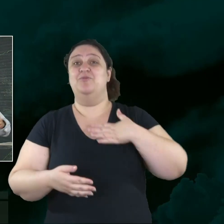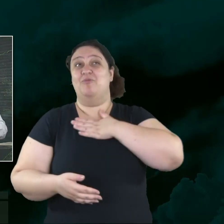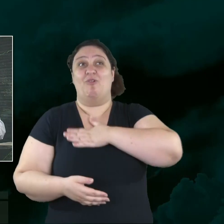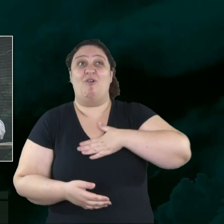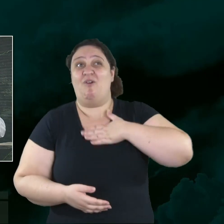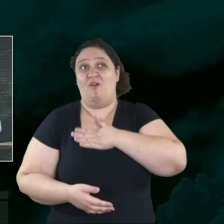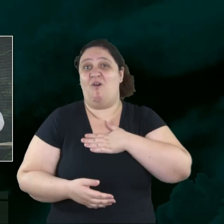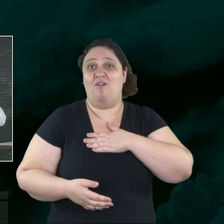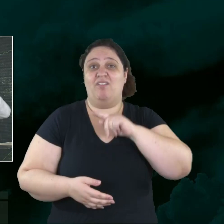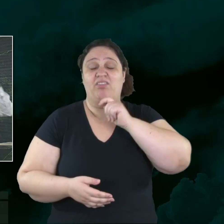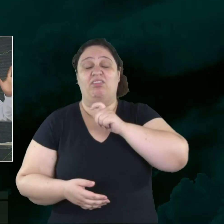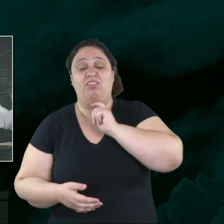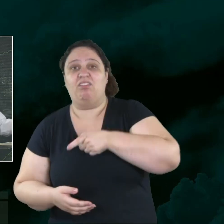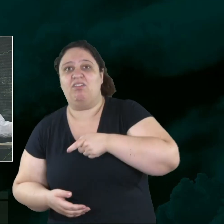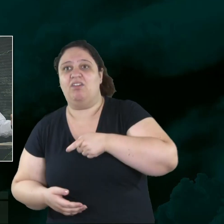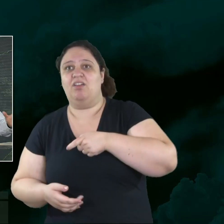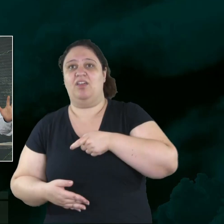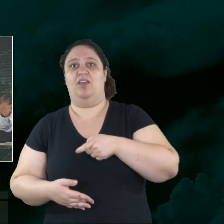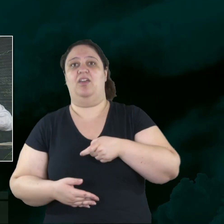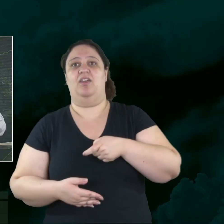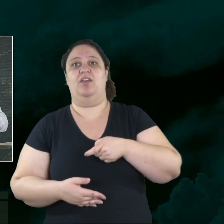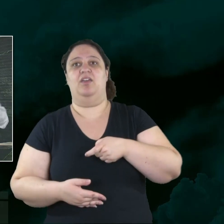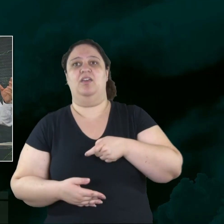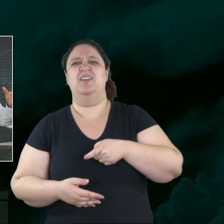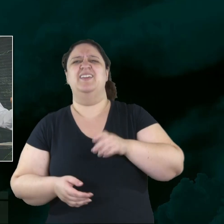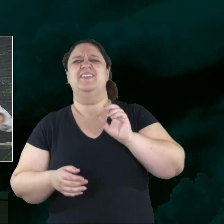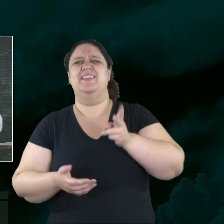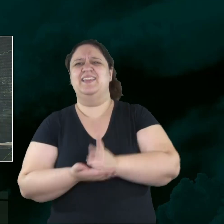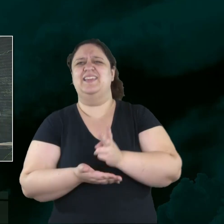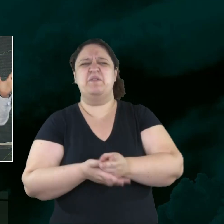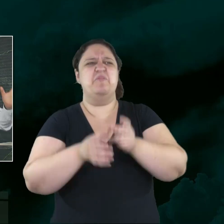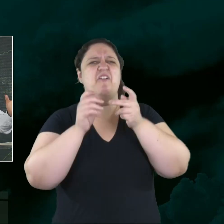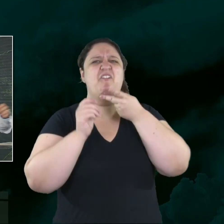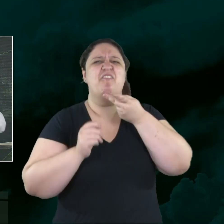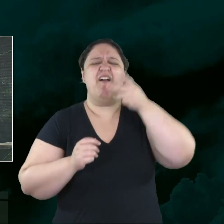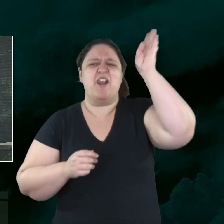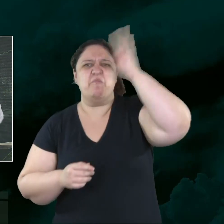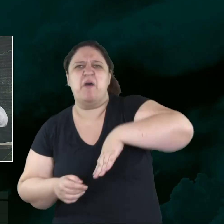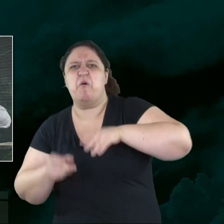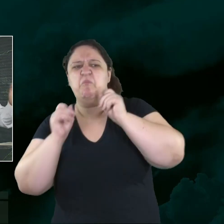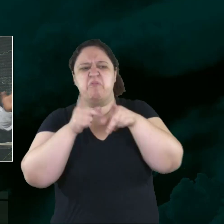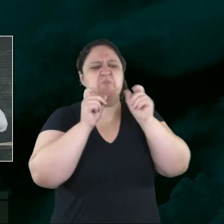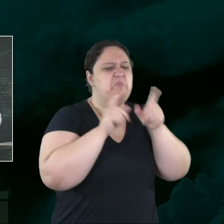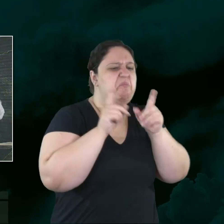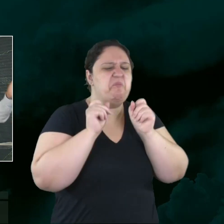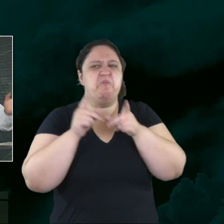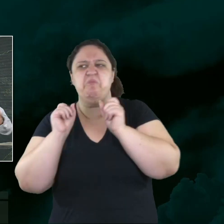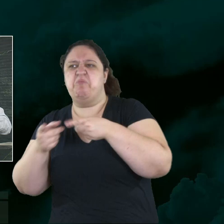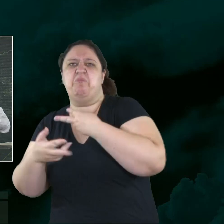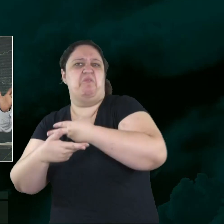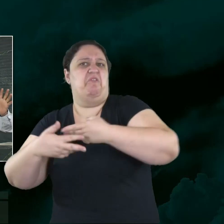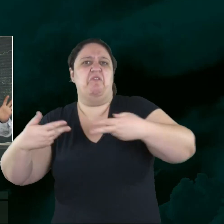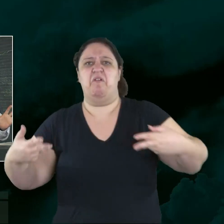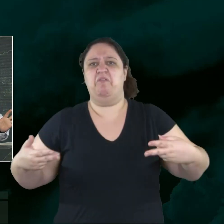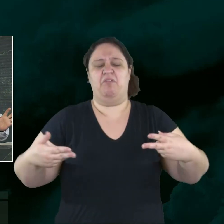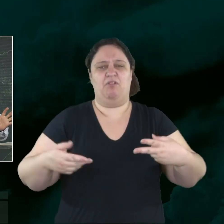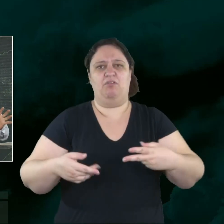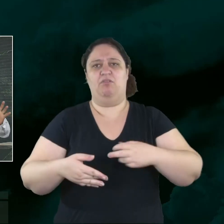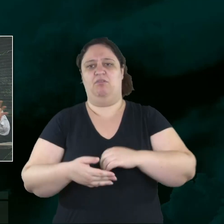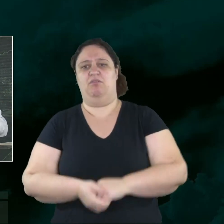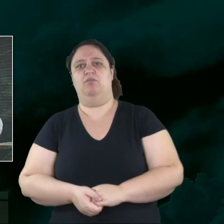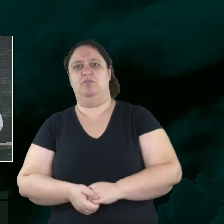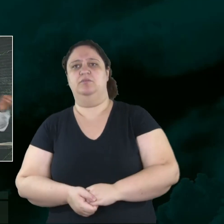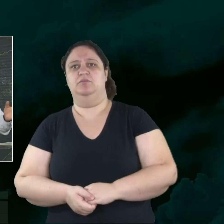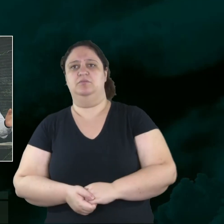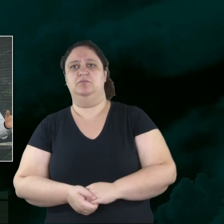humana, implacáveis, caluniadores, falam mal de qualquer um, calunia qualquer um, autoridade ou não,